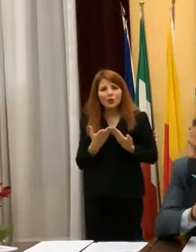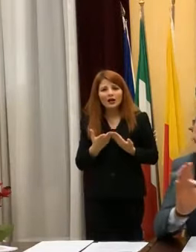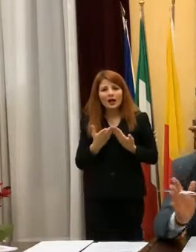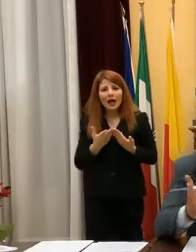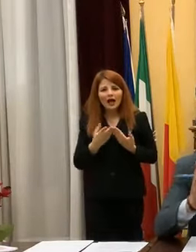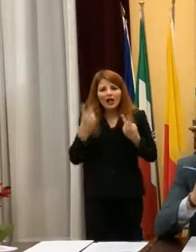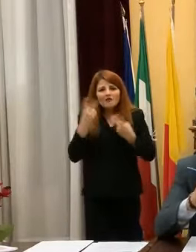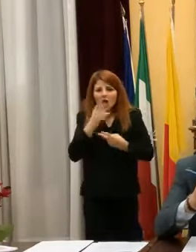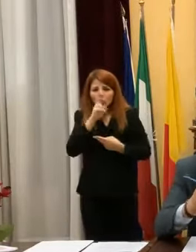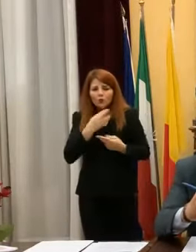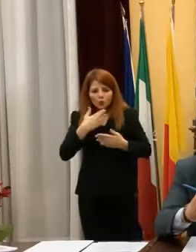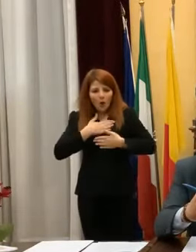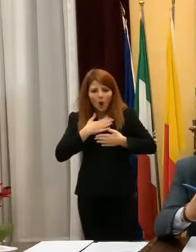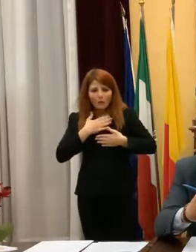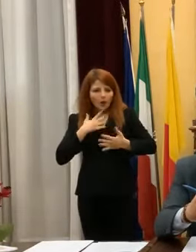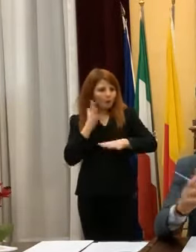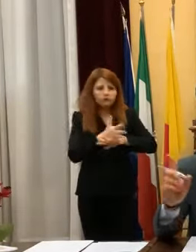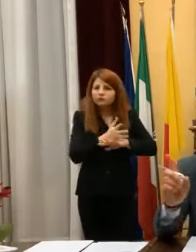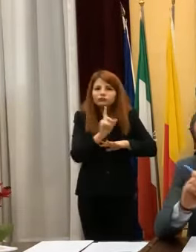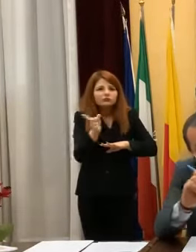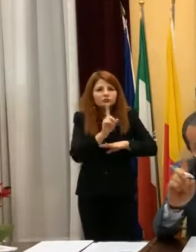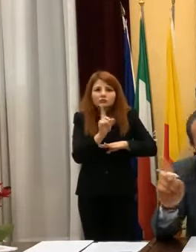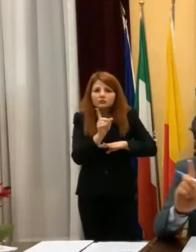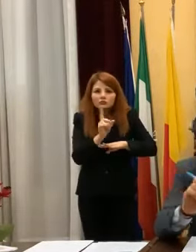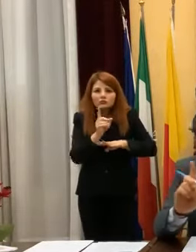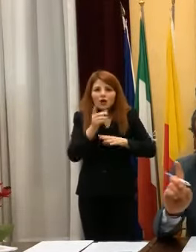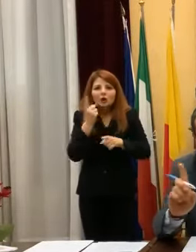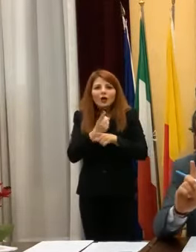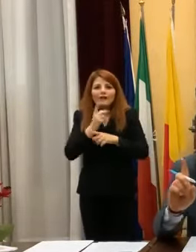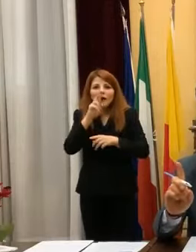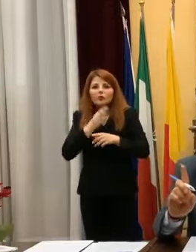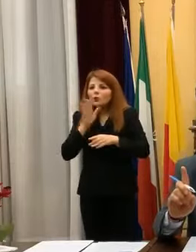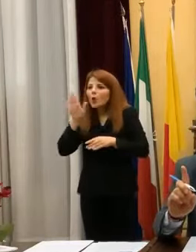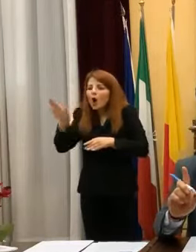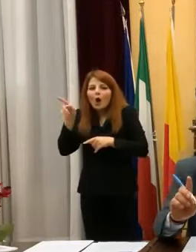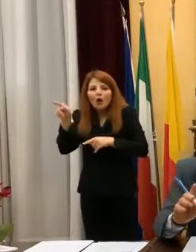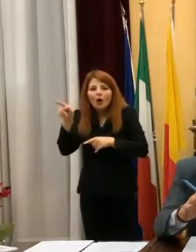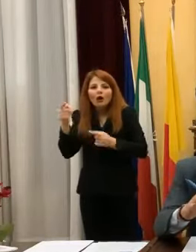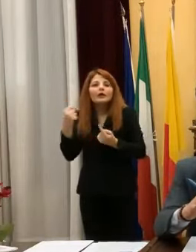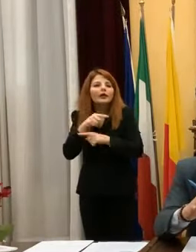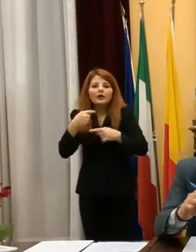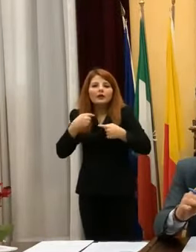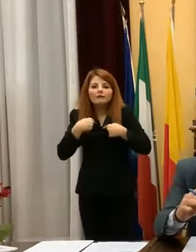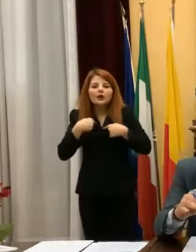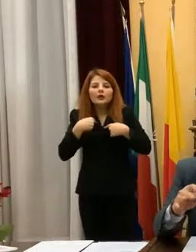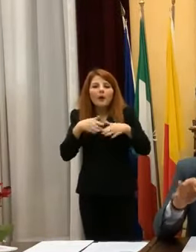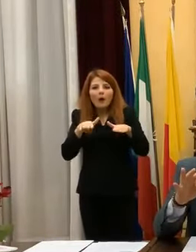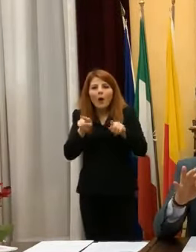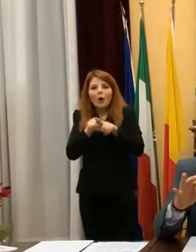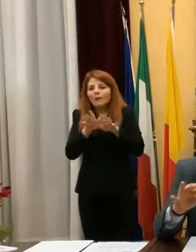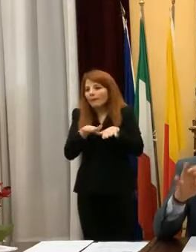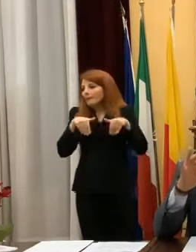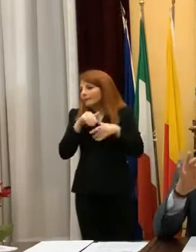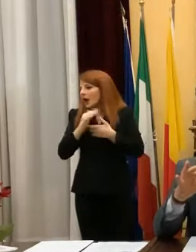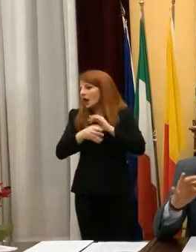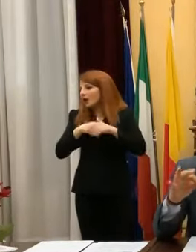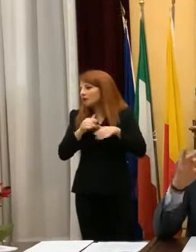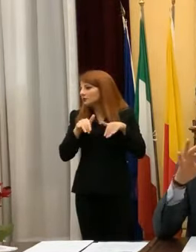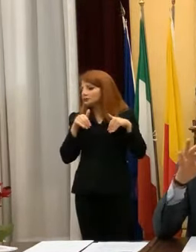per legge a svolgere. E io non mi sono tirato indietro, e questo l'ho voluto prendere,